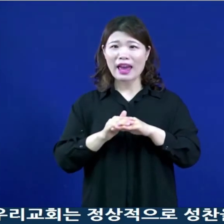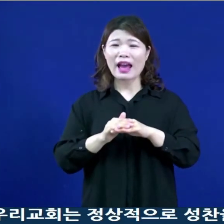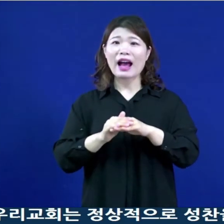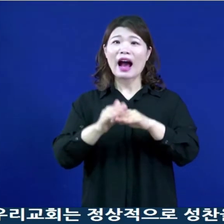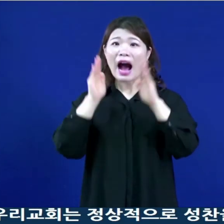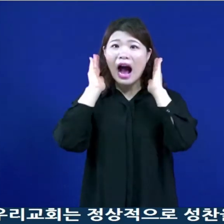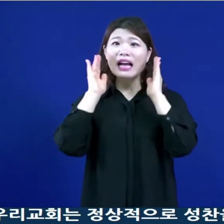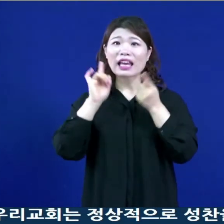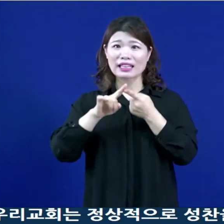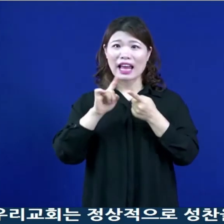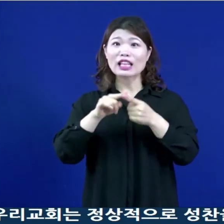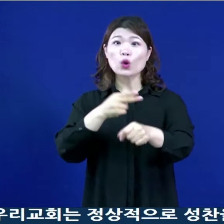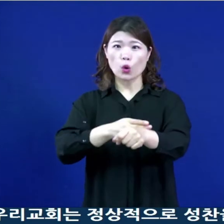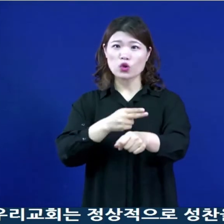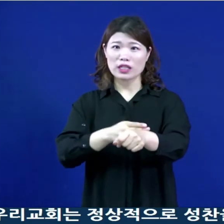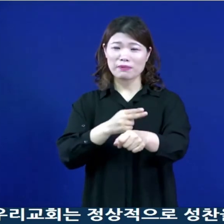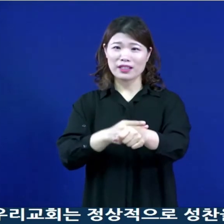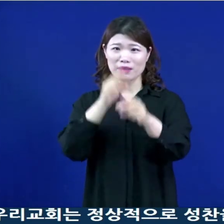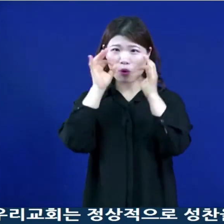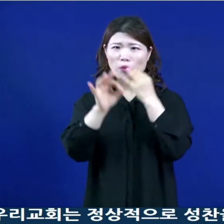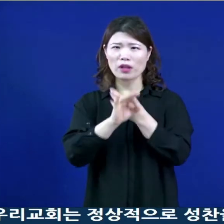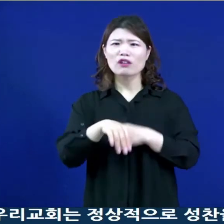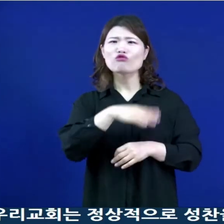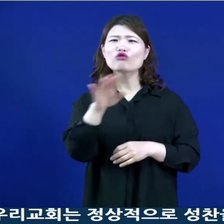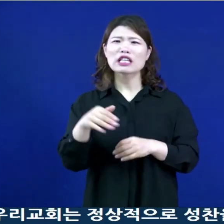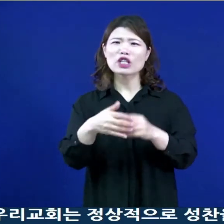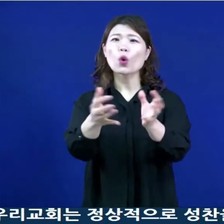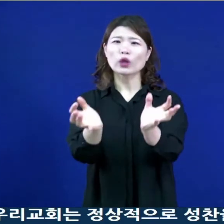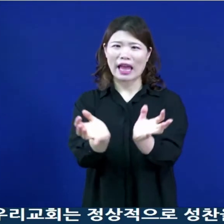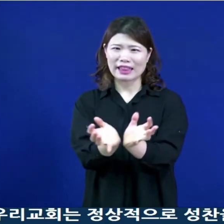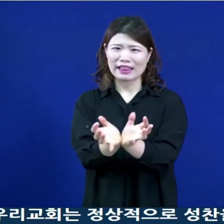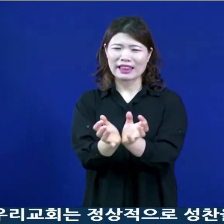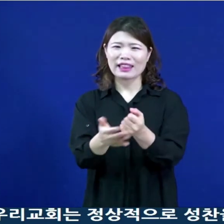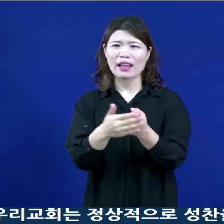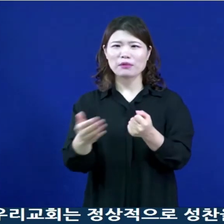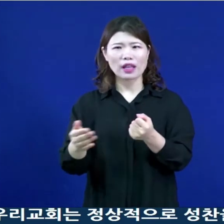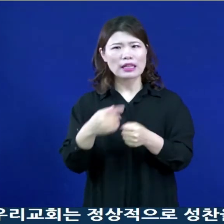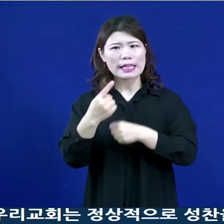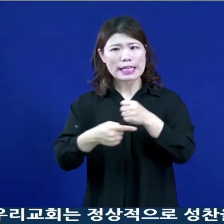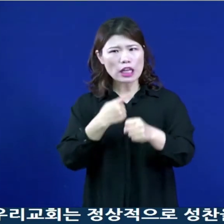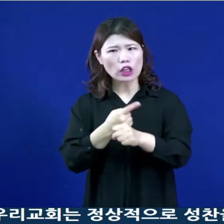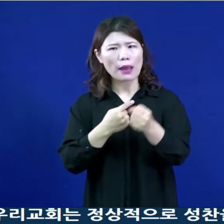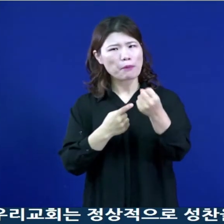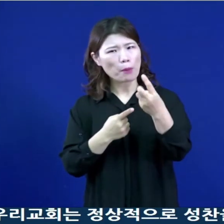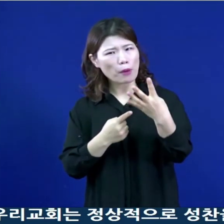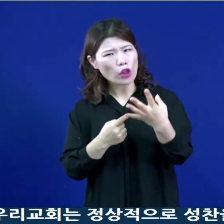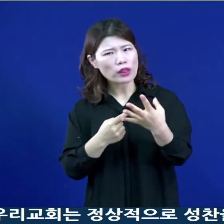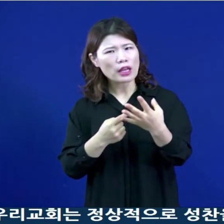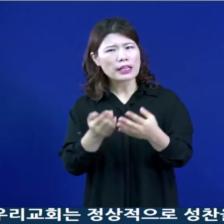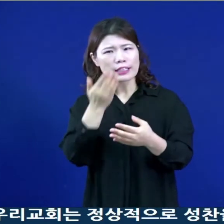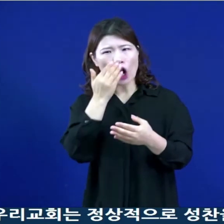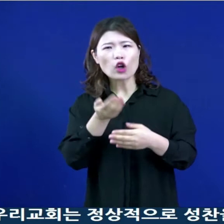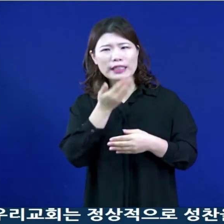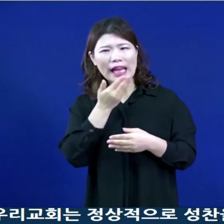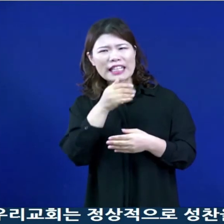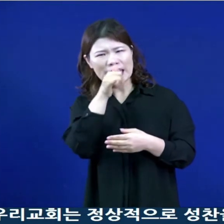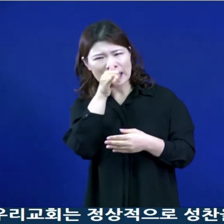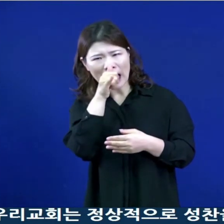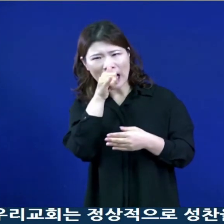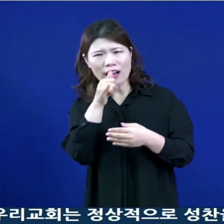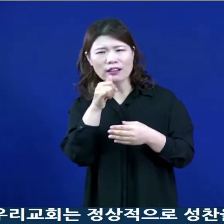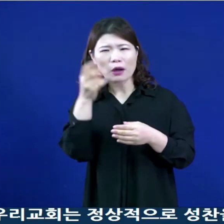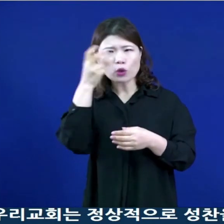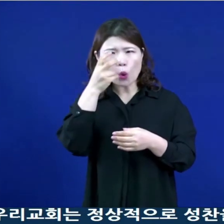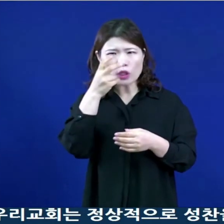교단 교회들을 이제 많이 이렇게 조사를 하셨어요. 1년에 몇 번 성찬을 하는가? 대다수 교회들이 2번,